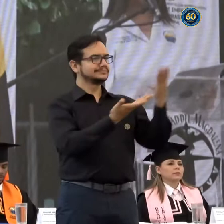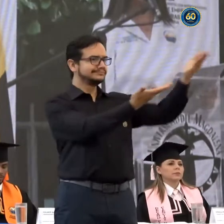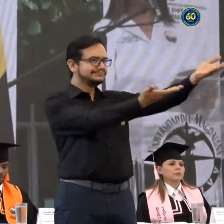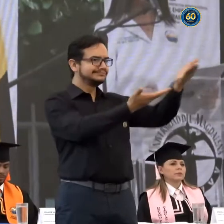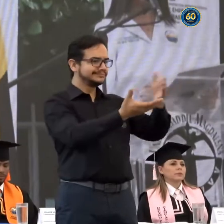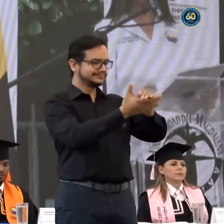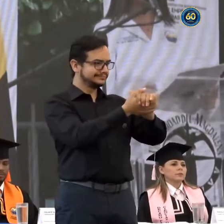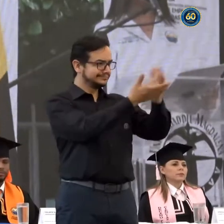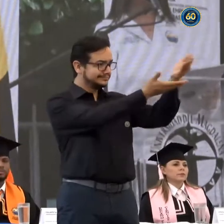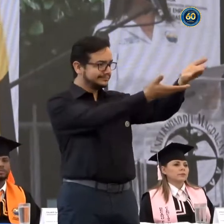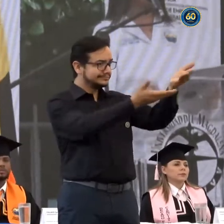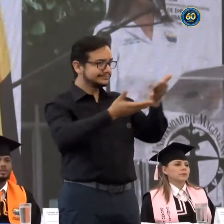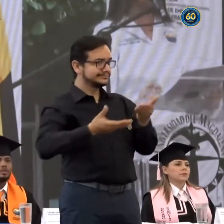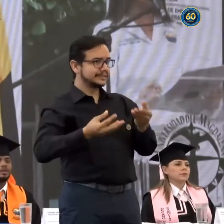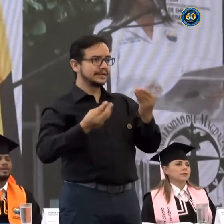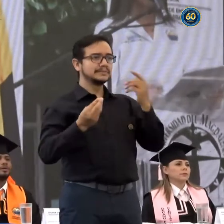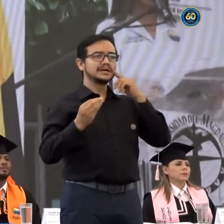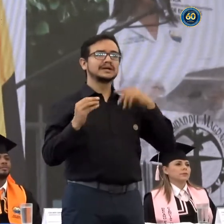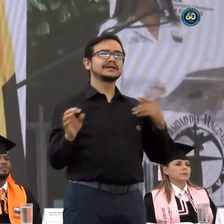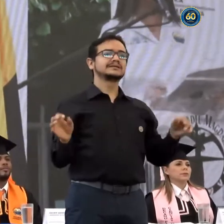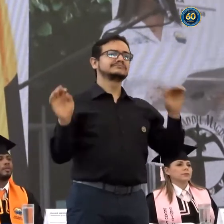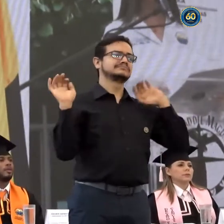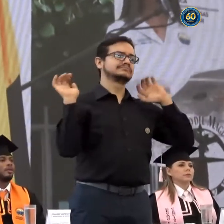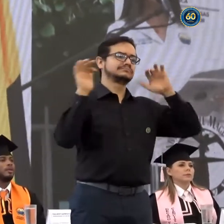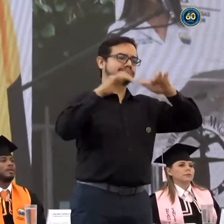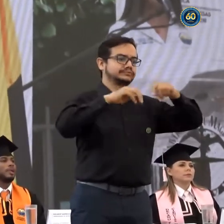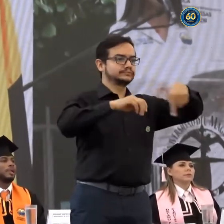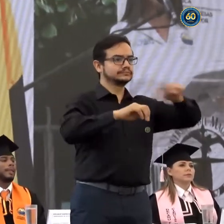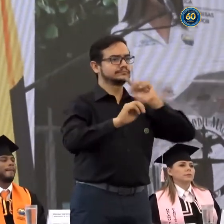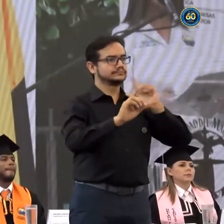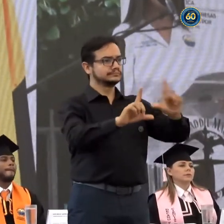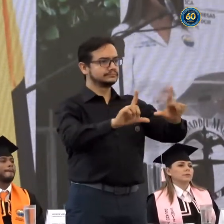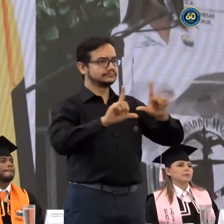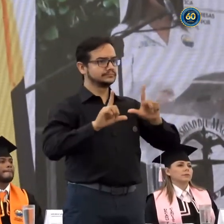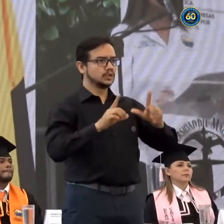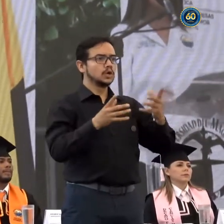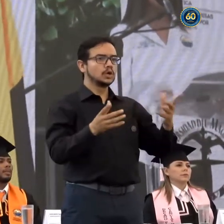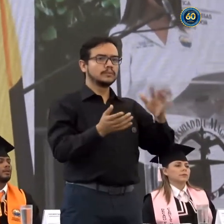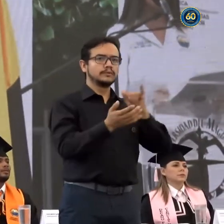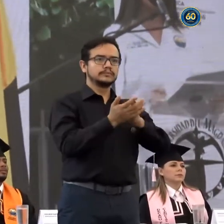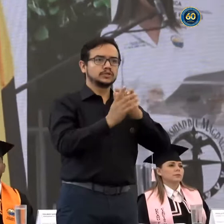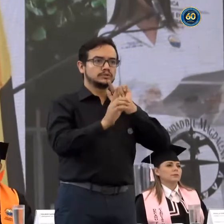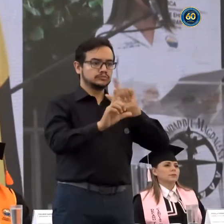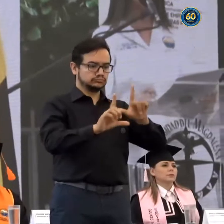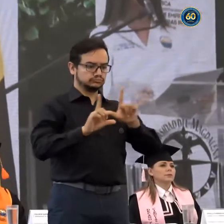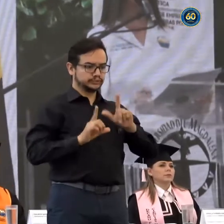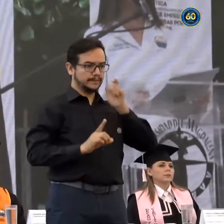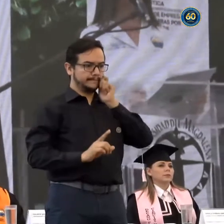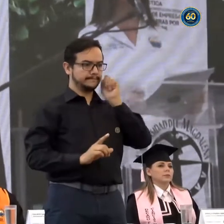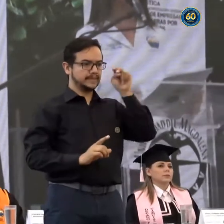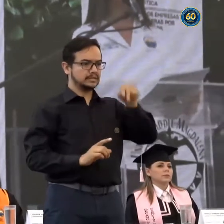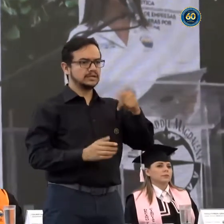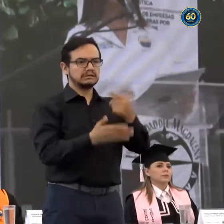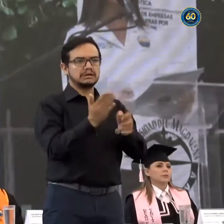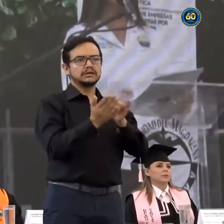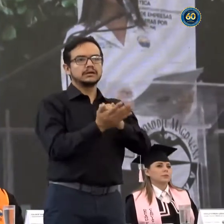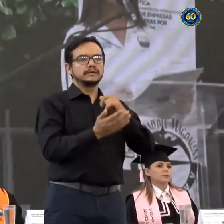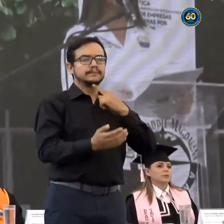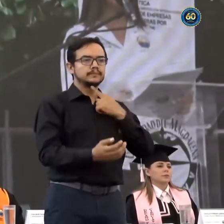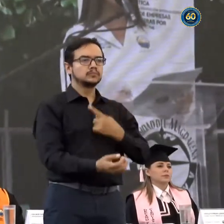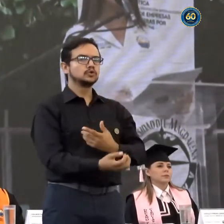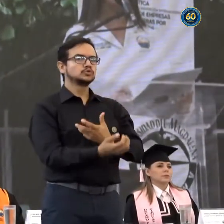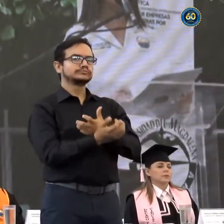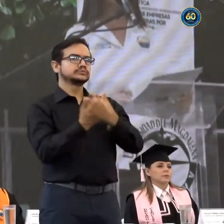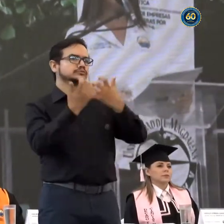una cordial bienvenida a la ceremonia de graduación presencial de programas de pregrado presencial de la facultad de ciencias empresariales y económicas